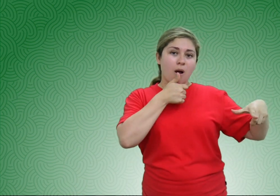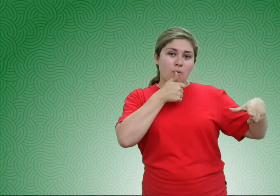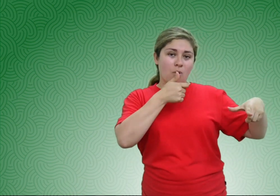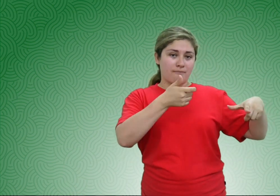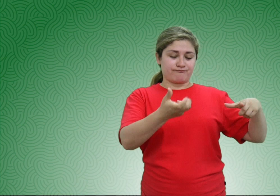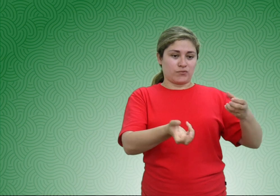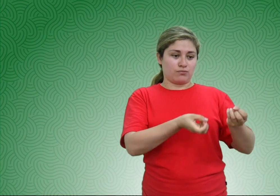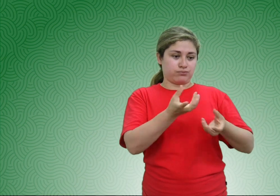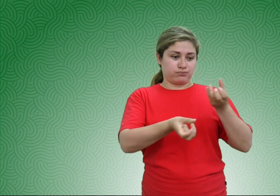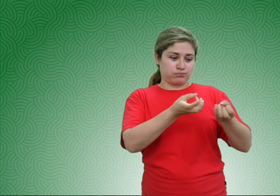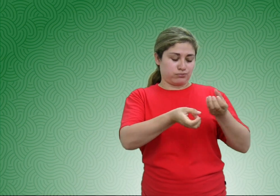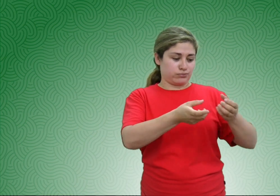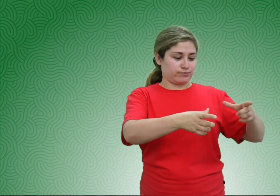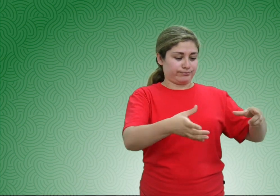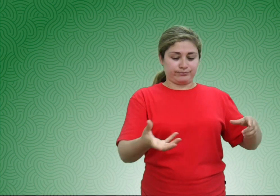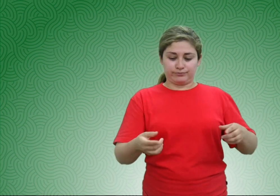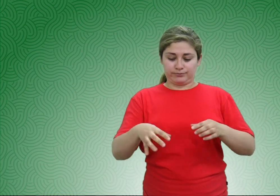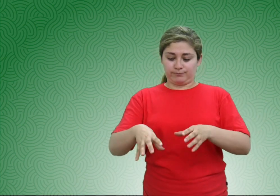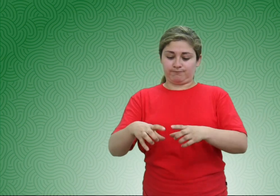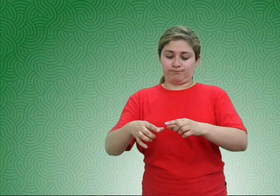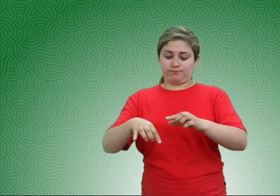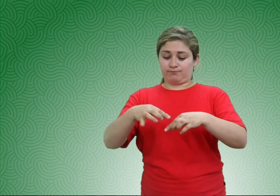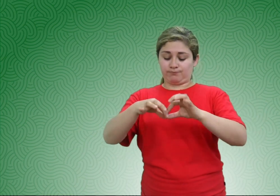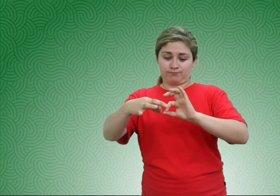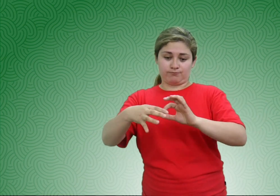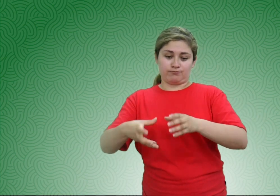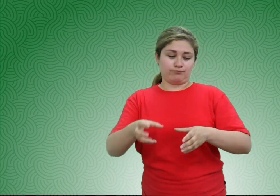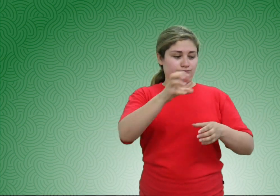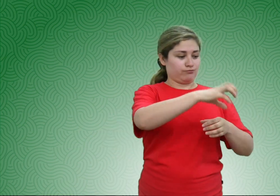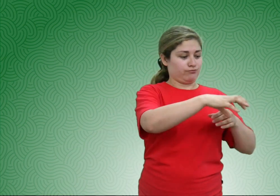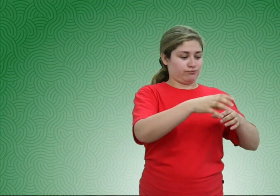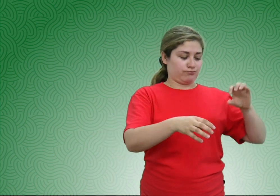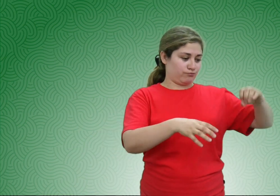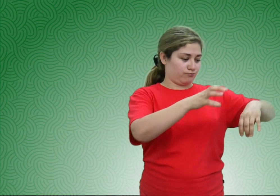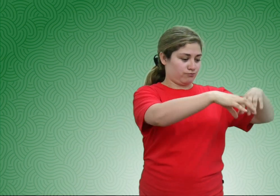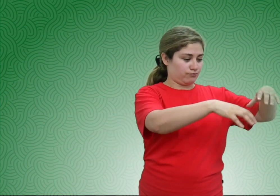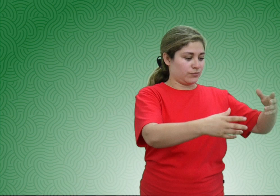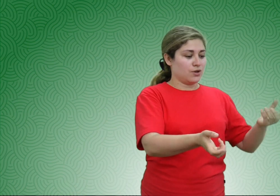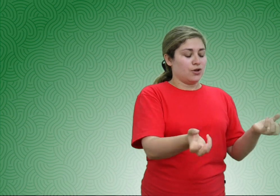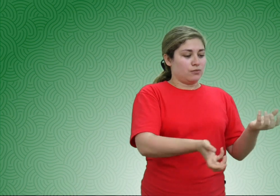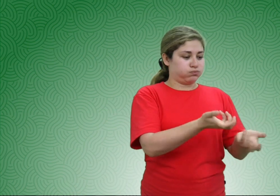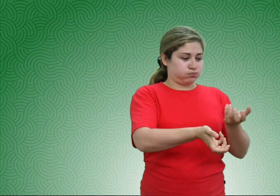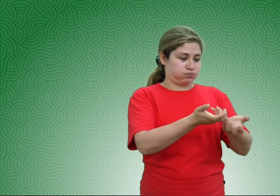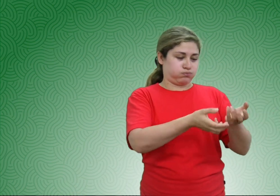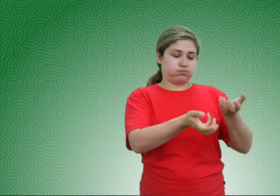En una olla con agua hirviendo, vamos a introducir estos sobrecitos y dejamos